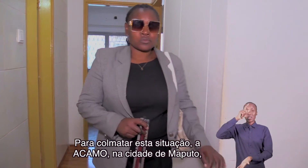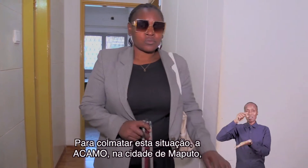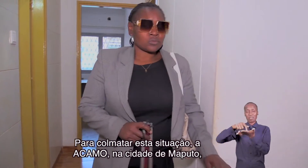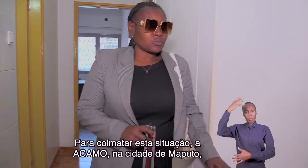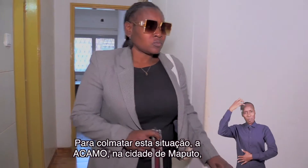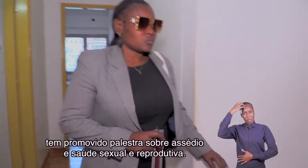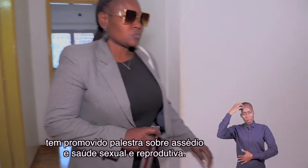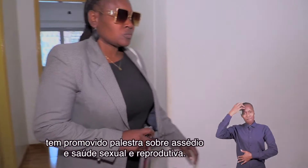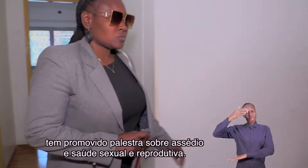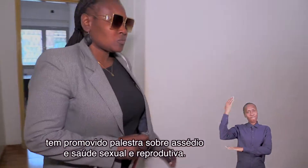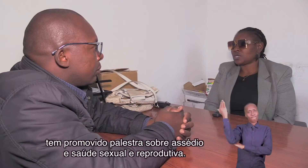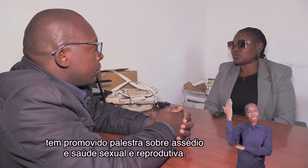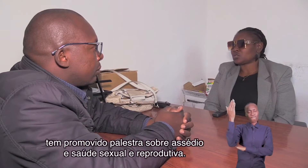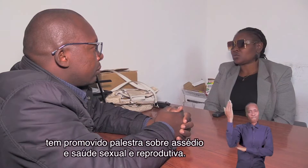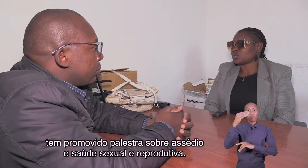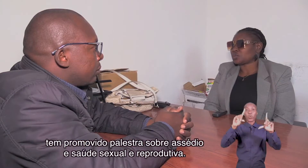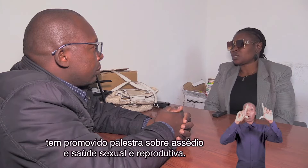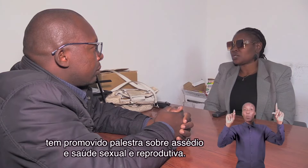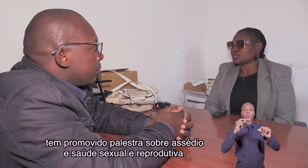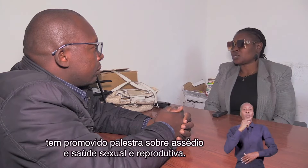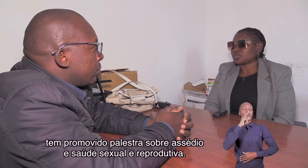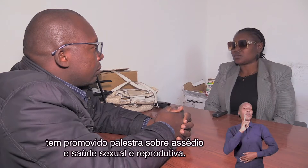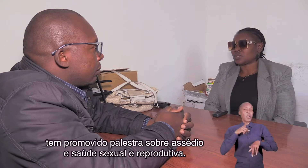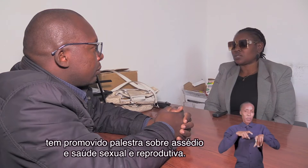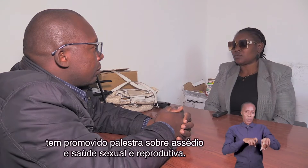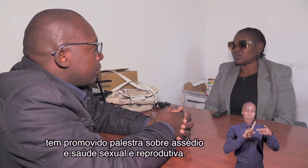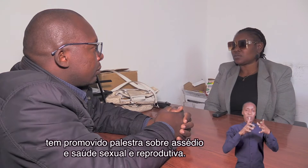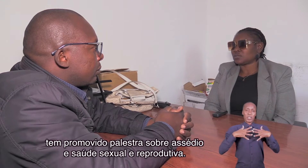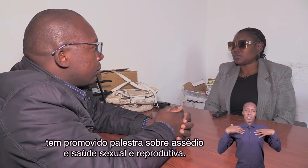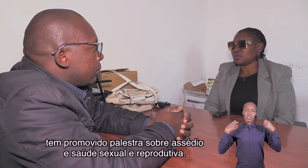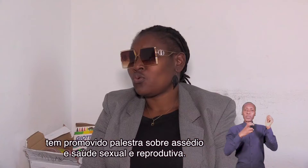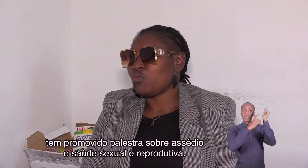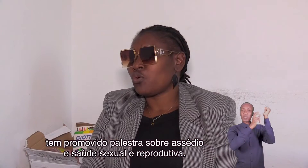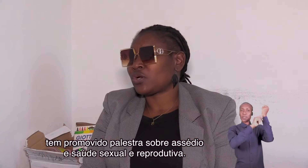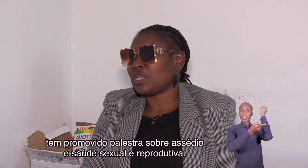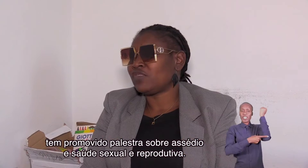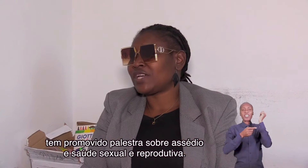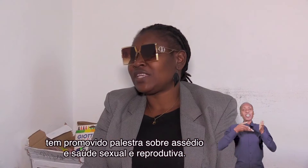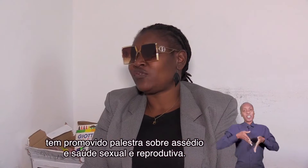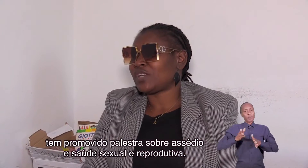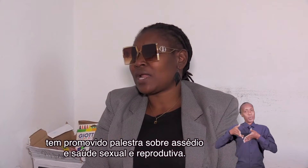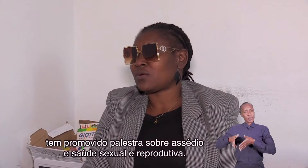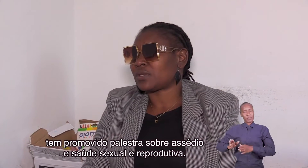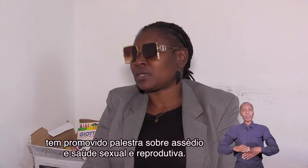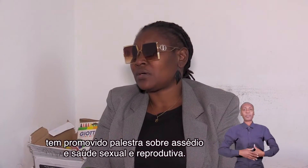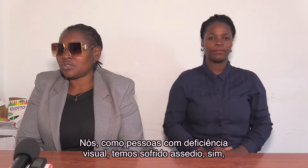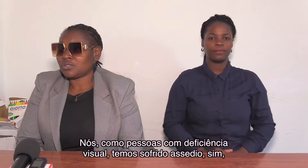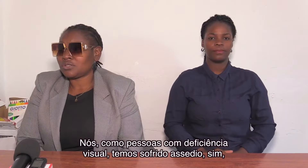de Maputo tem promovido palestras sobre assédio e saúde sexual e reprodutiva.